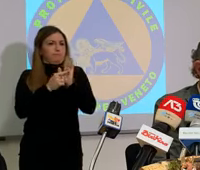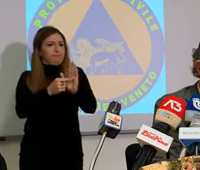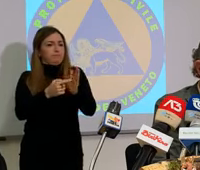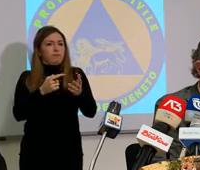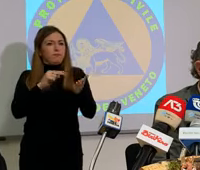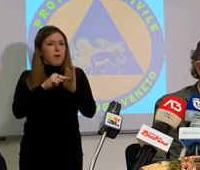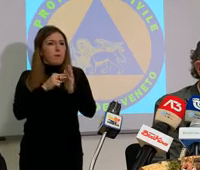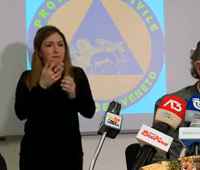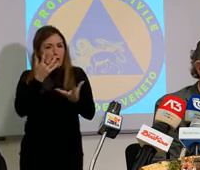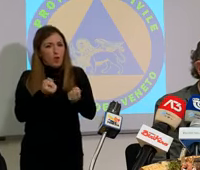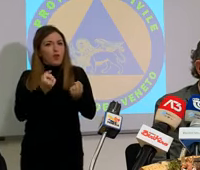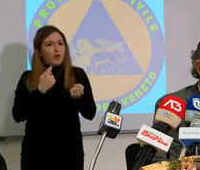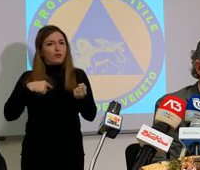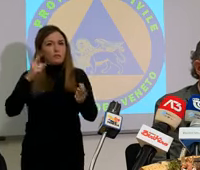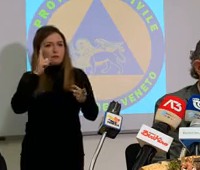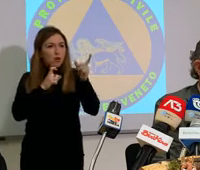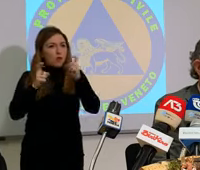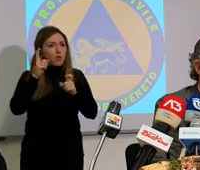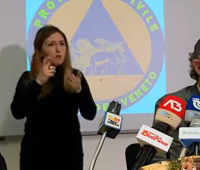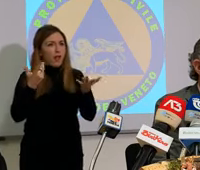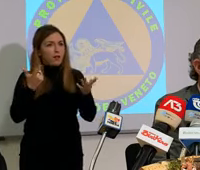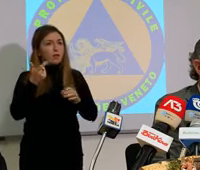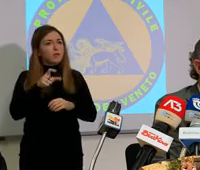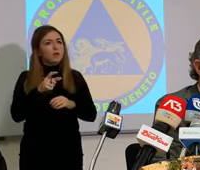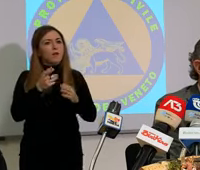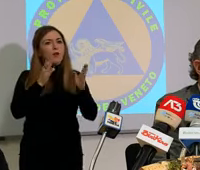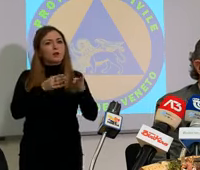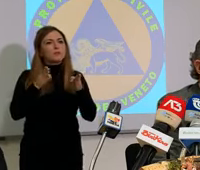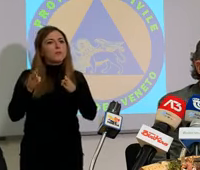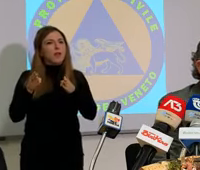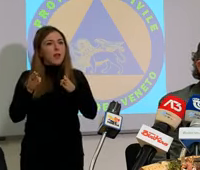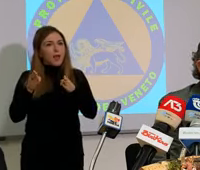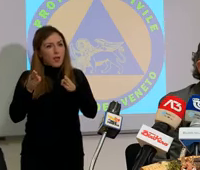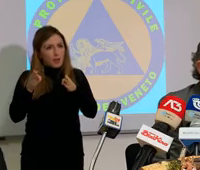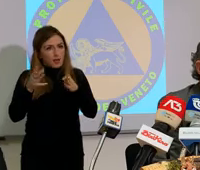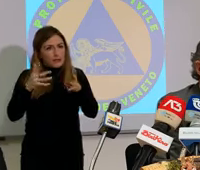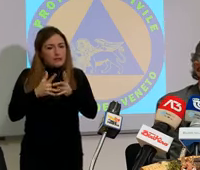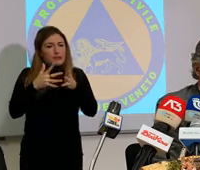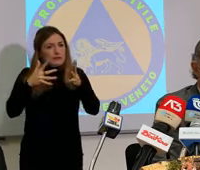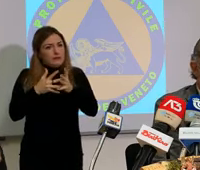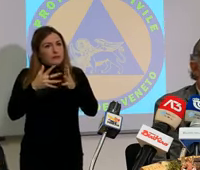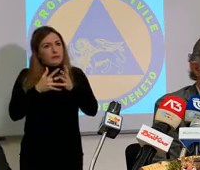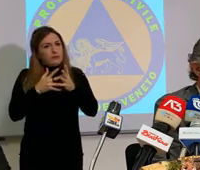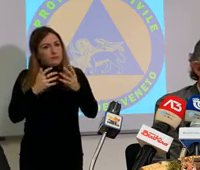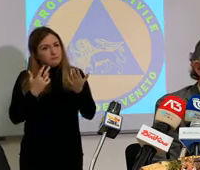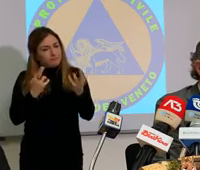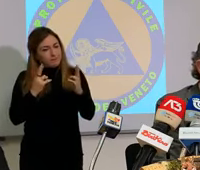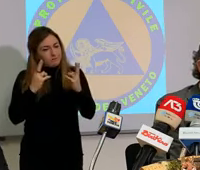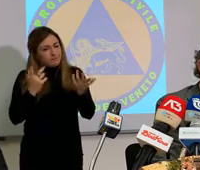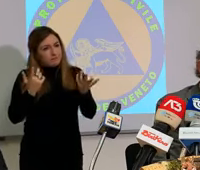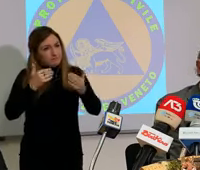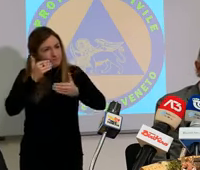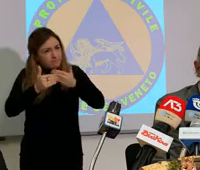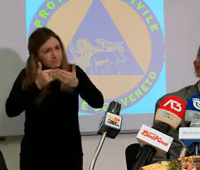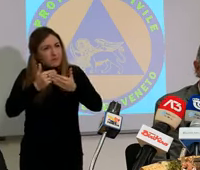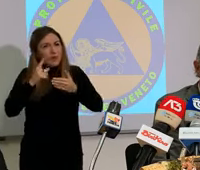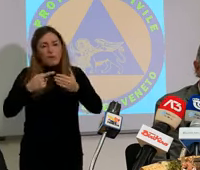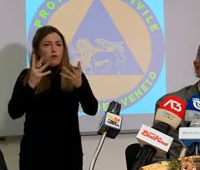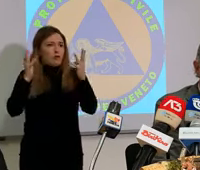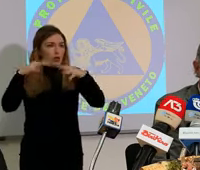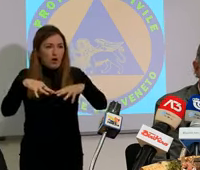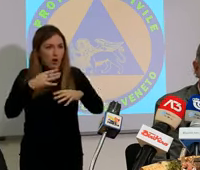questione che ci preoccupa perché gli ospedali hanno un punto di tenuta oltre al quale non si può andare anche qui questa sanità una sanità poi lo